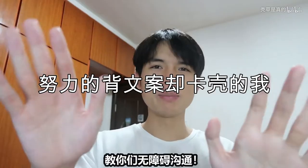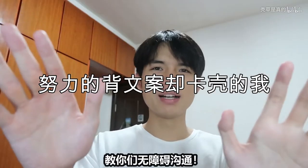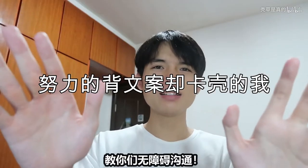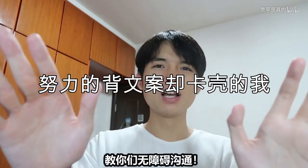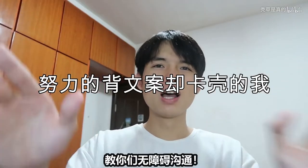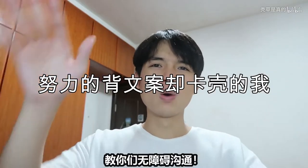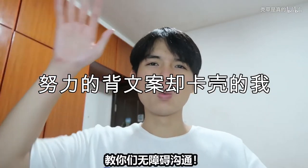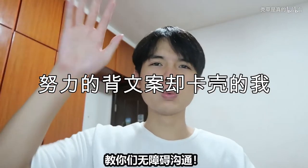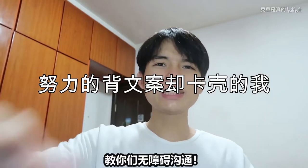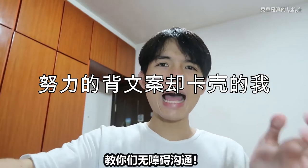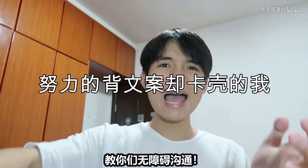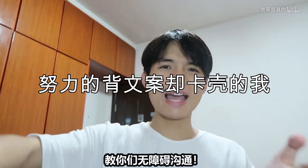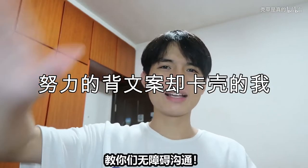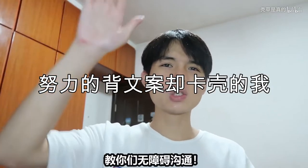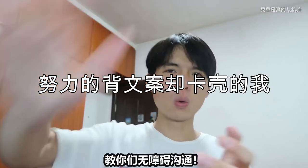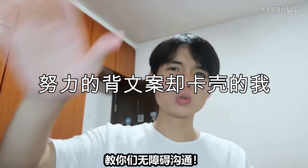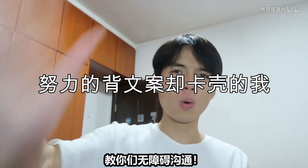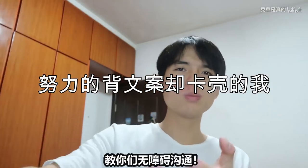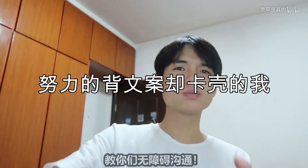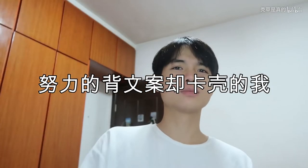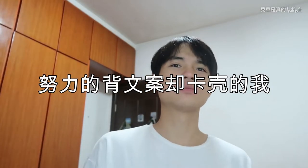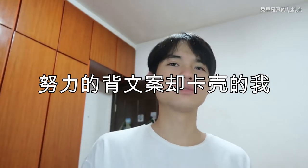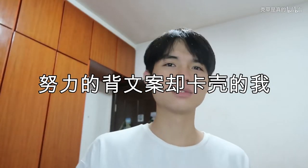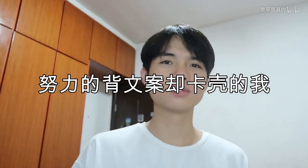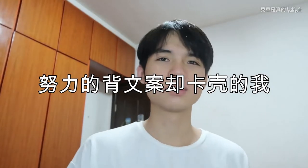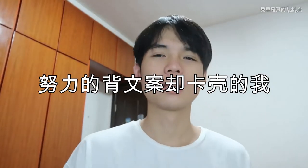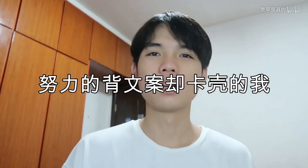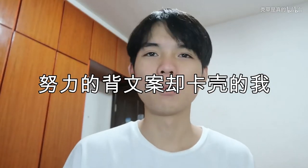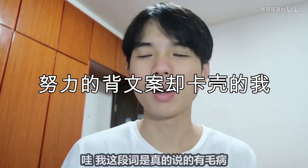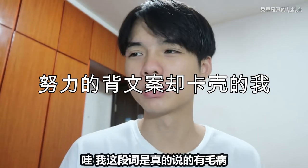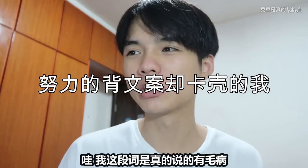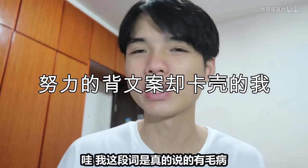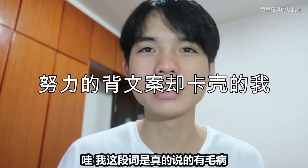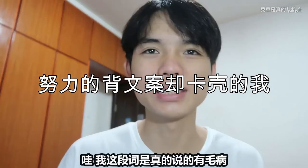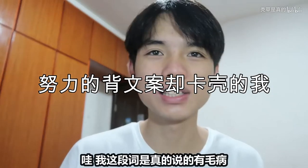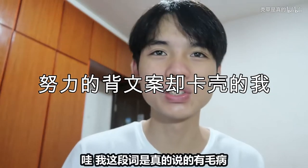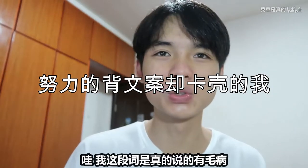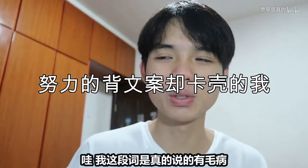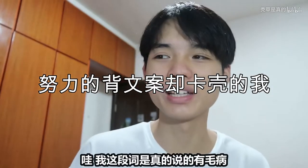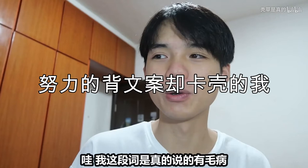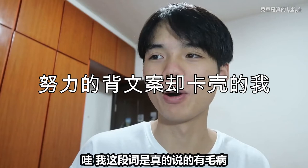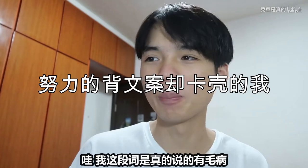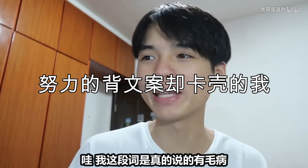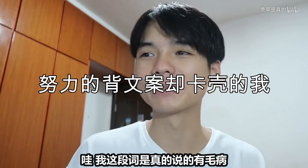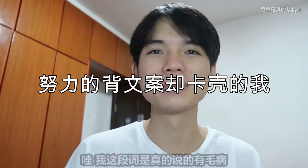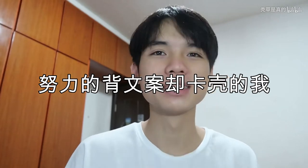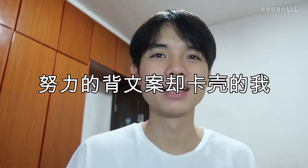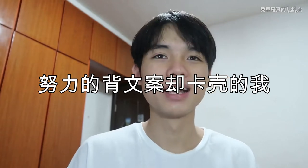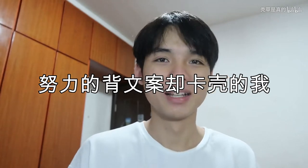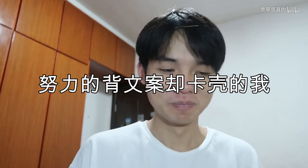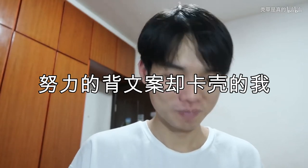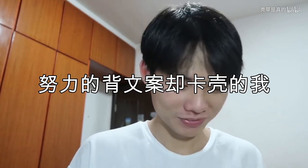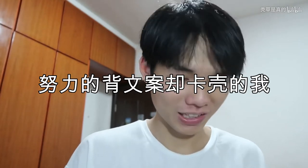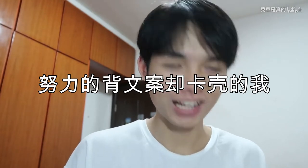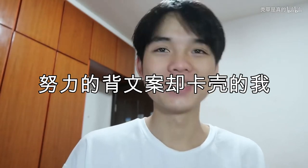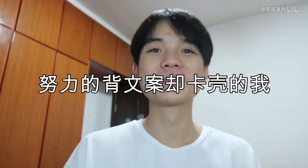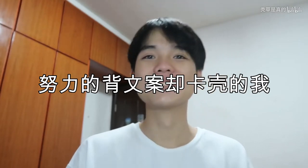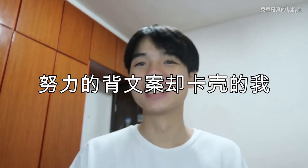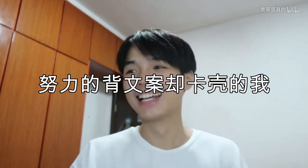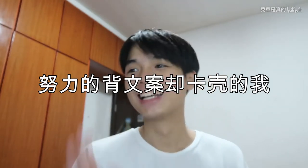们无障碍沟通。哇，我这段词真的是说的有毛病啊！